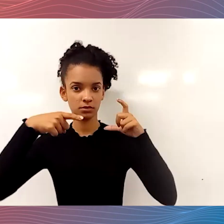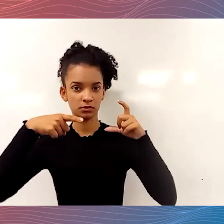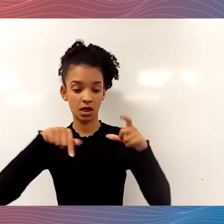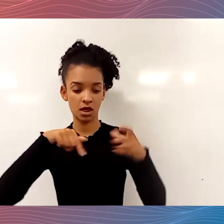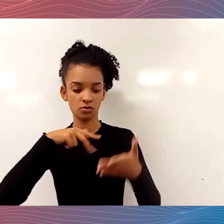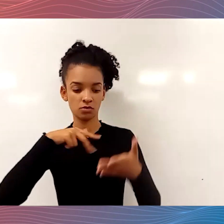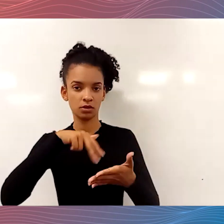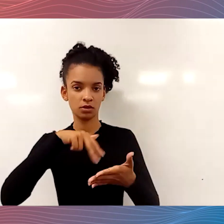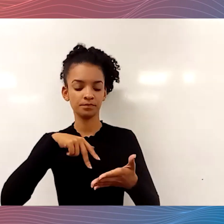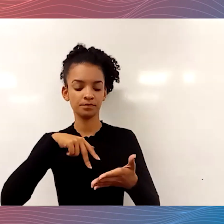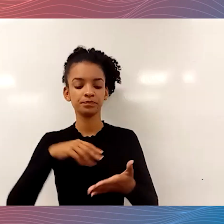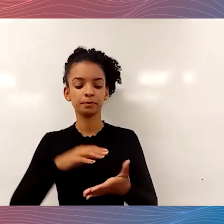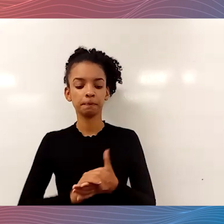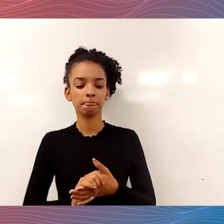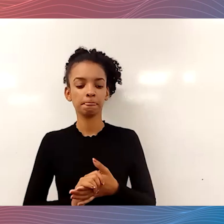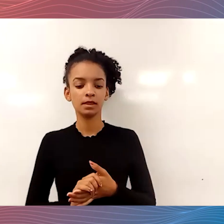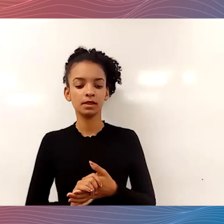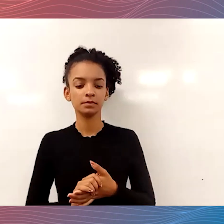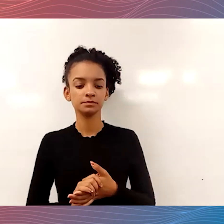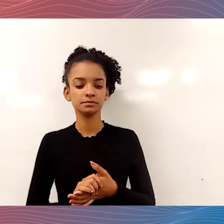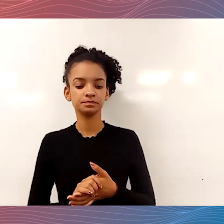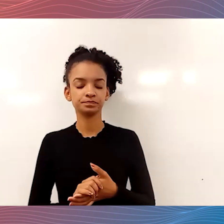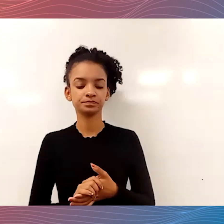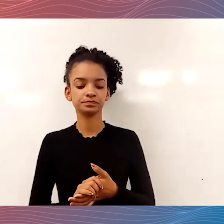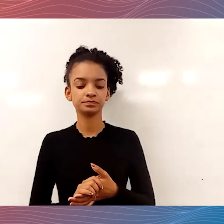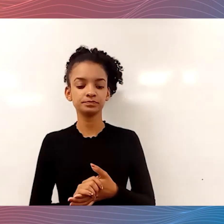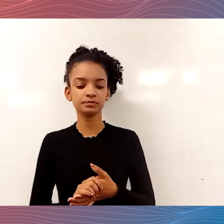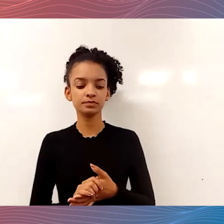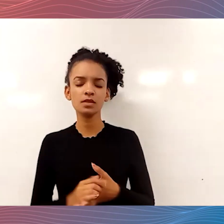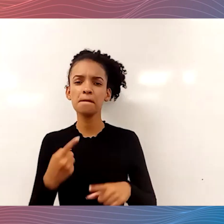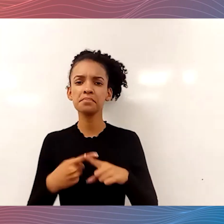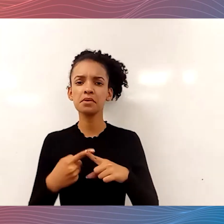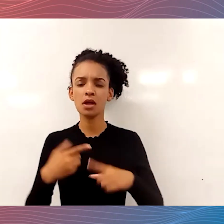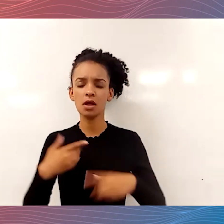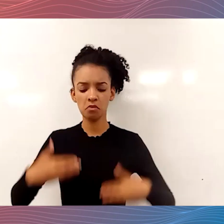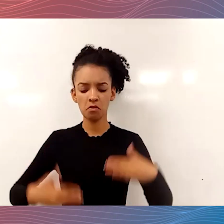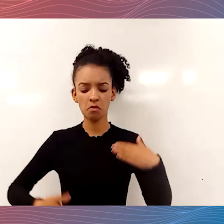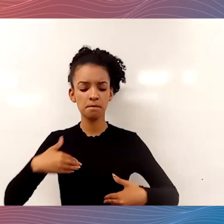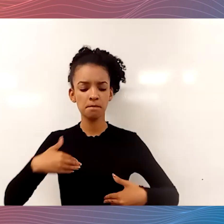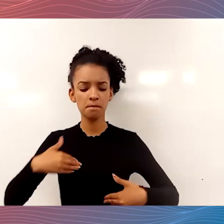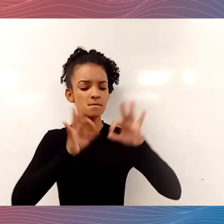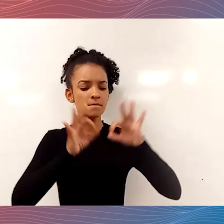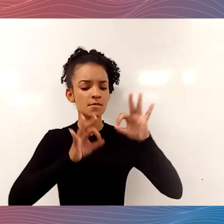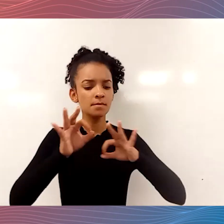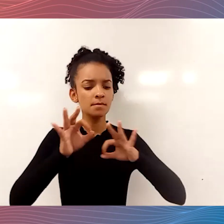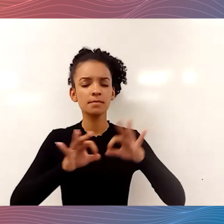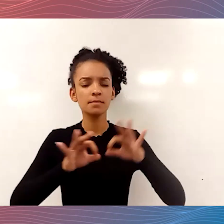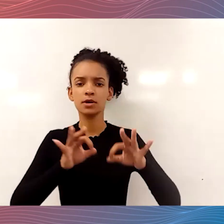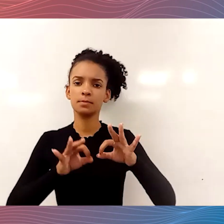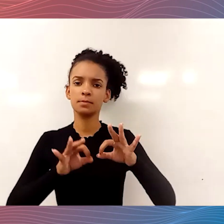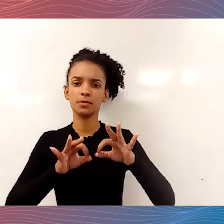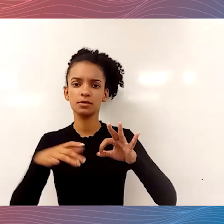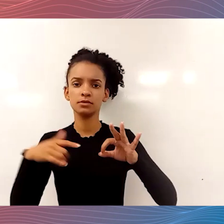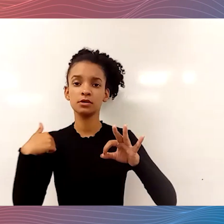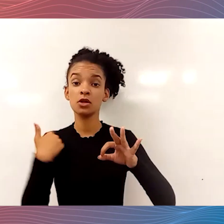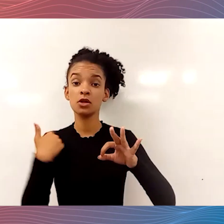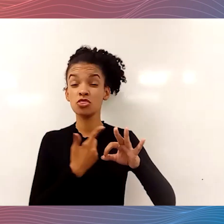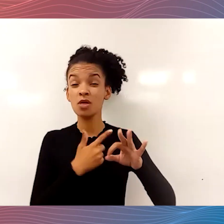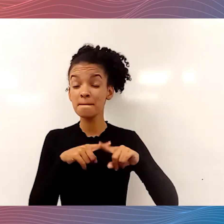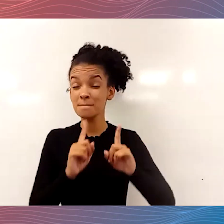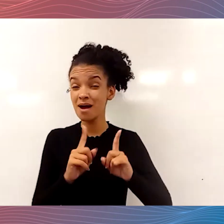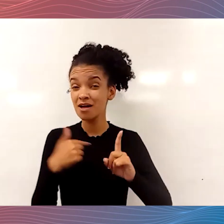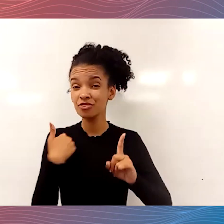corpo, bem ajustado e consolidado. Irmão, só conseguimos ficar bem ajustado e consolidado nesse